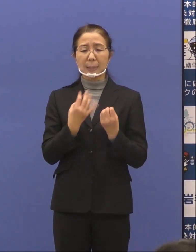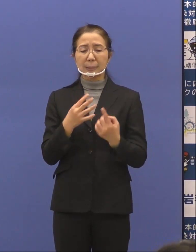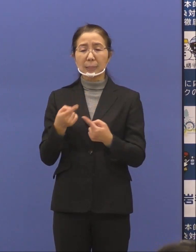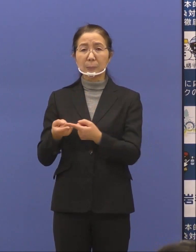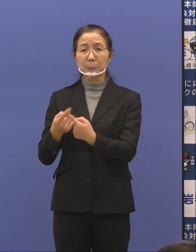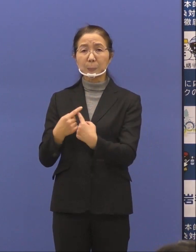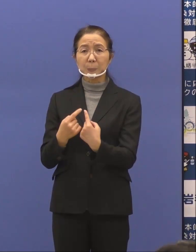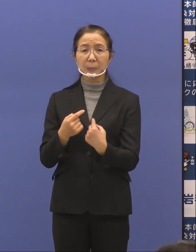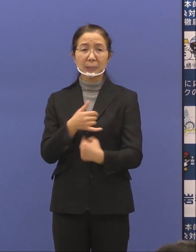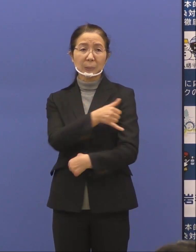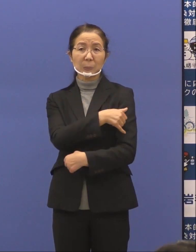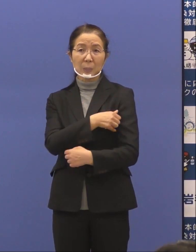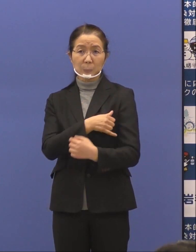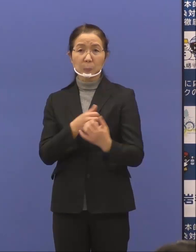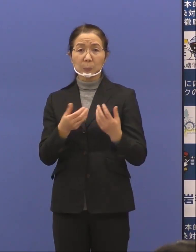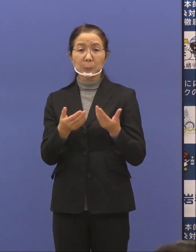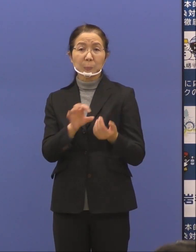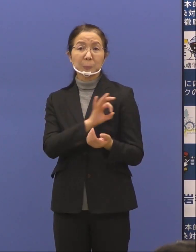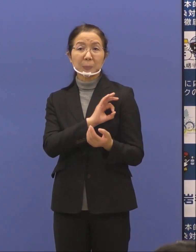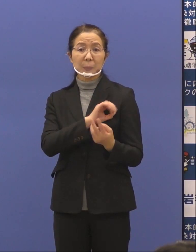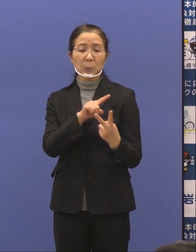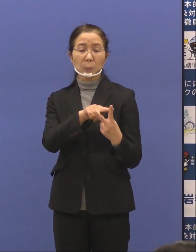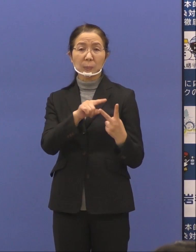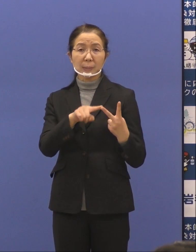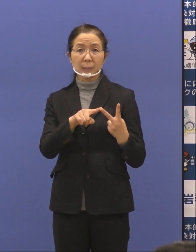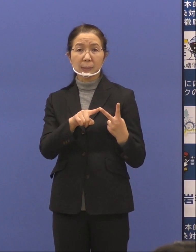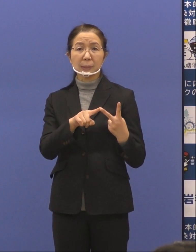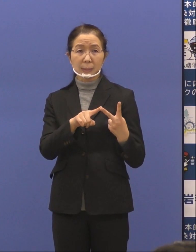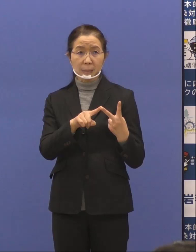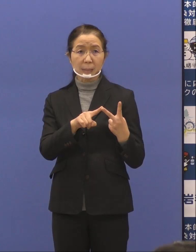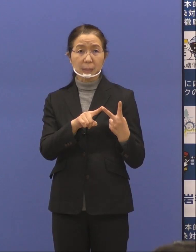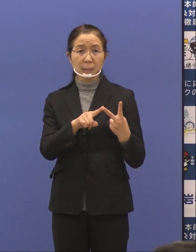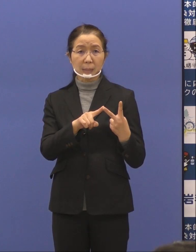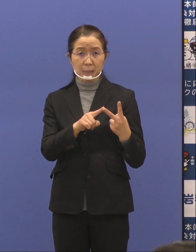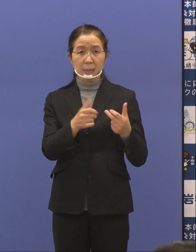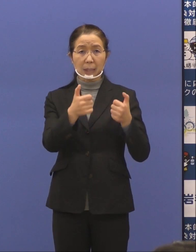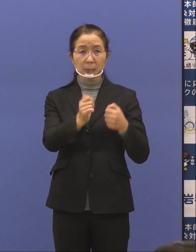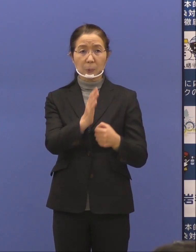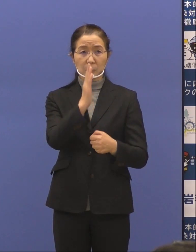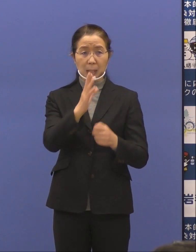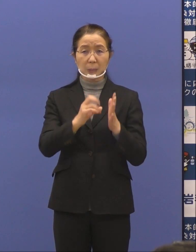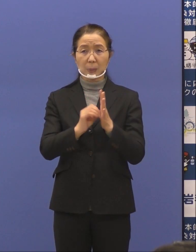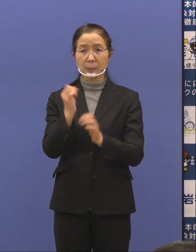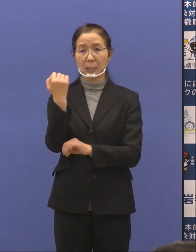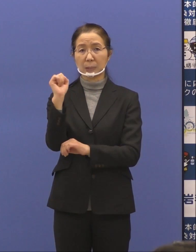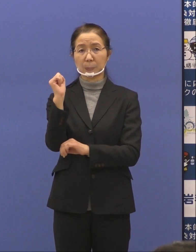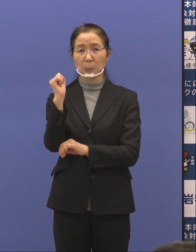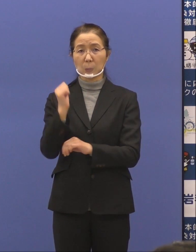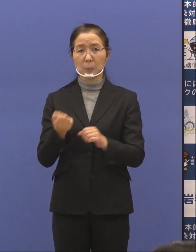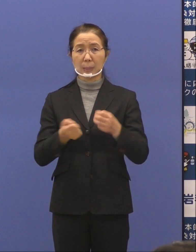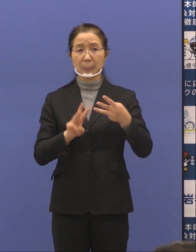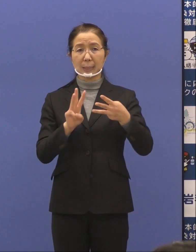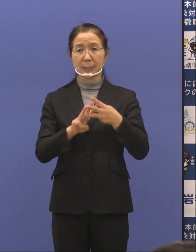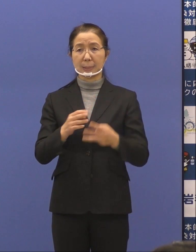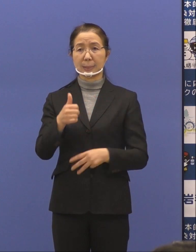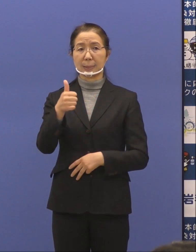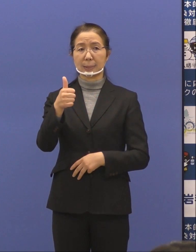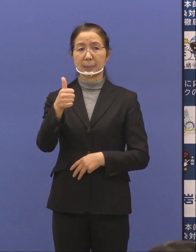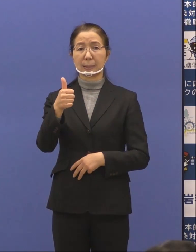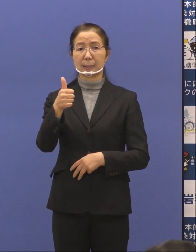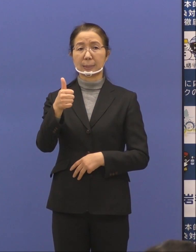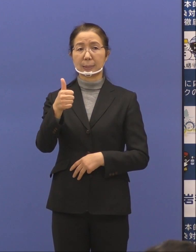紹介します。転入した記者からご挨拶をお願いします。岩手日報社の鎌田記者。